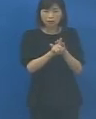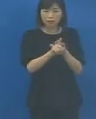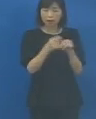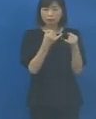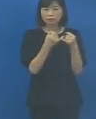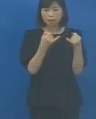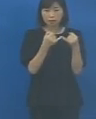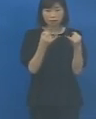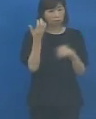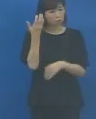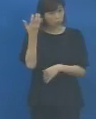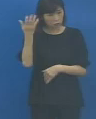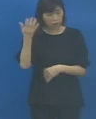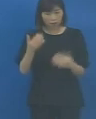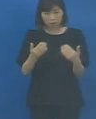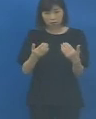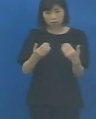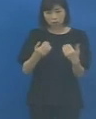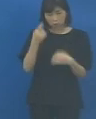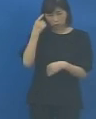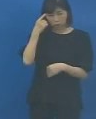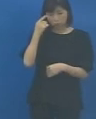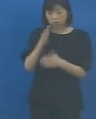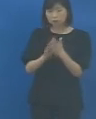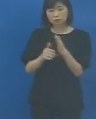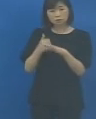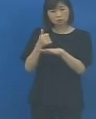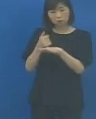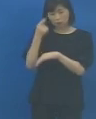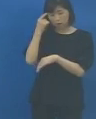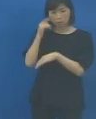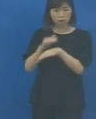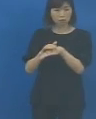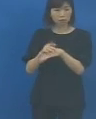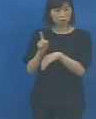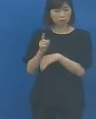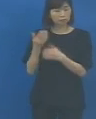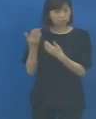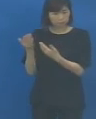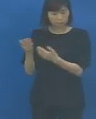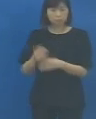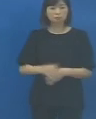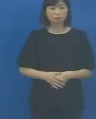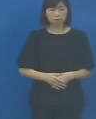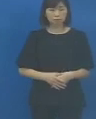ことも想定していかないといけないと思うんですが、知事ご自身はどのようにお考えでしょうか。